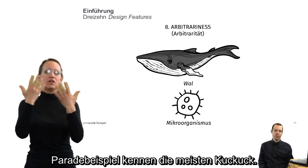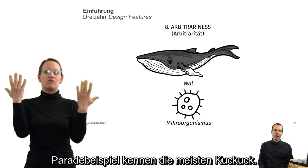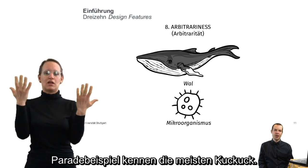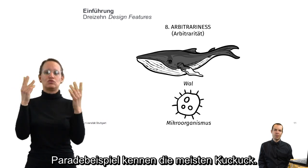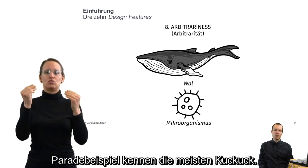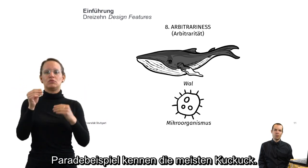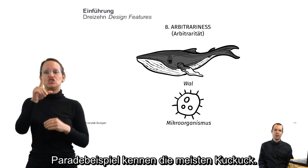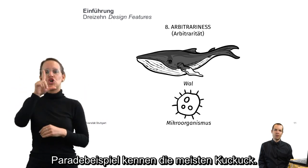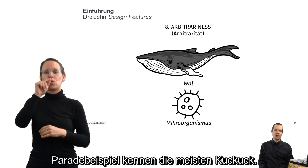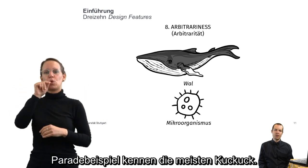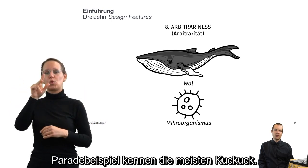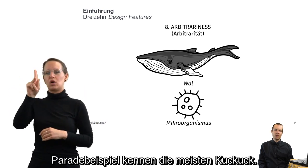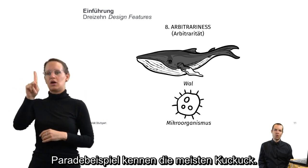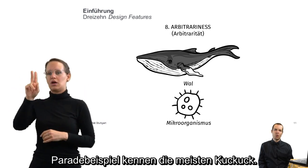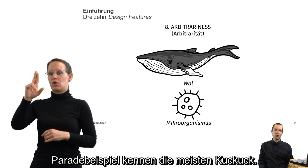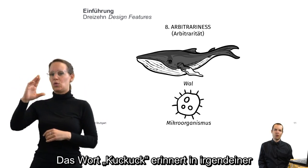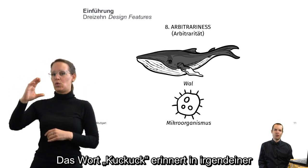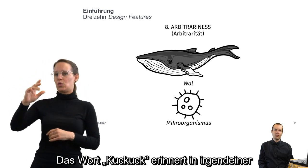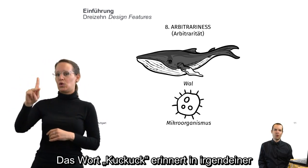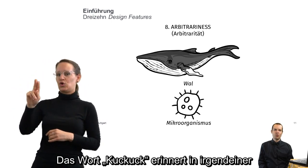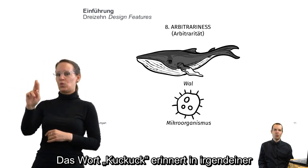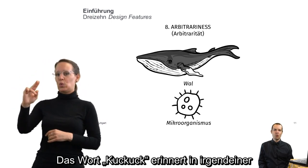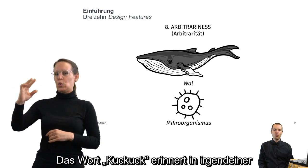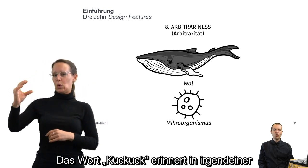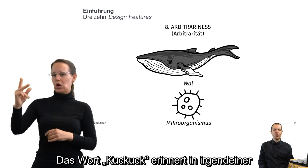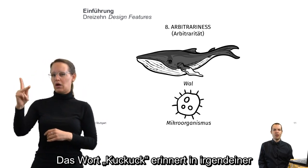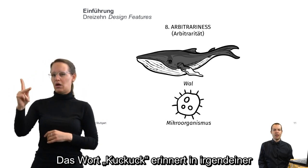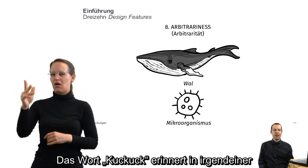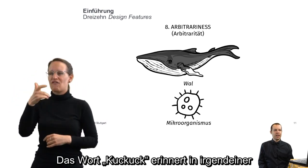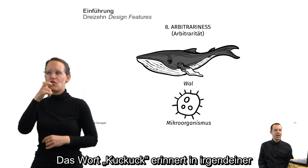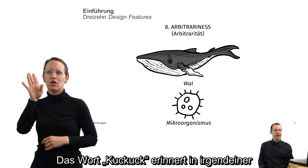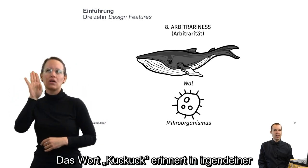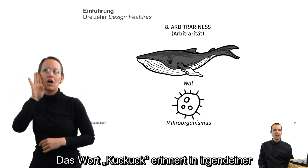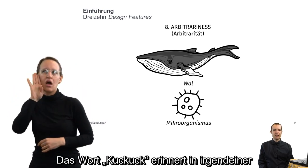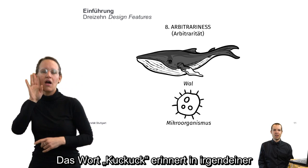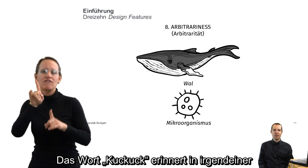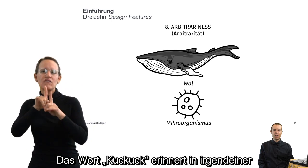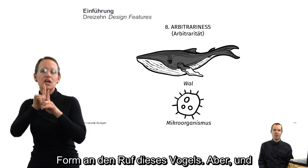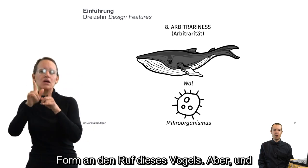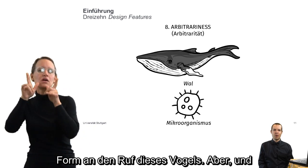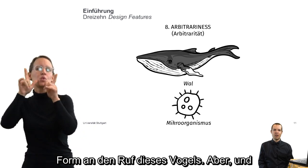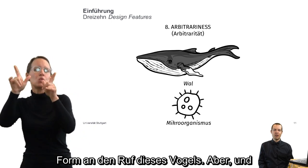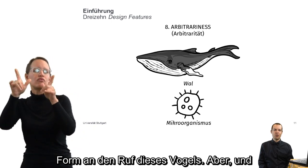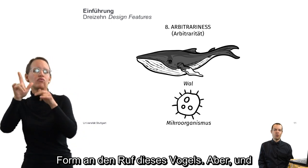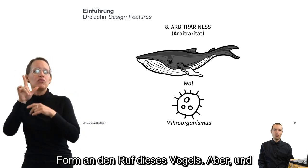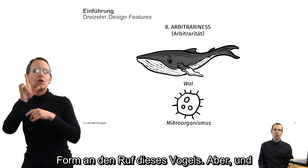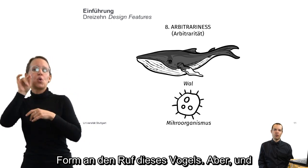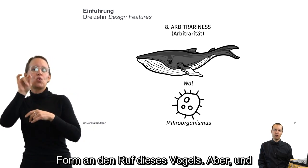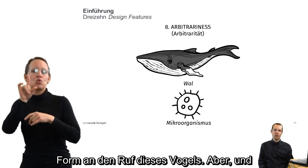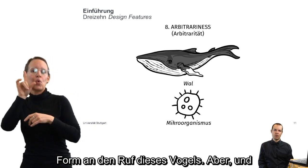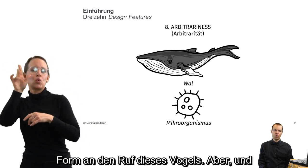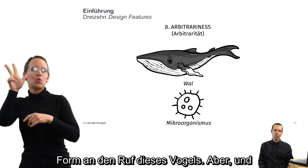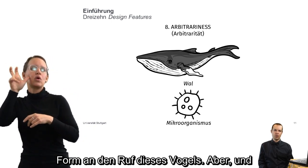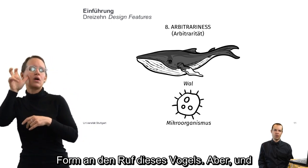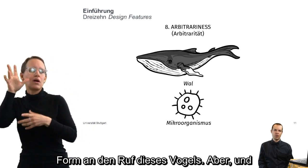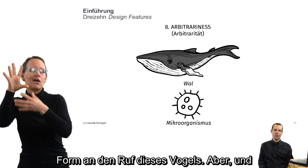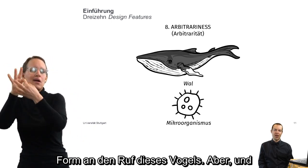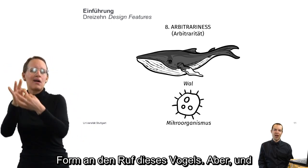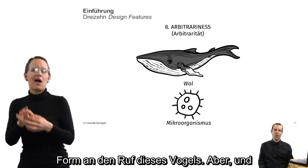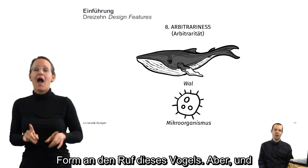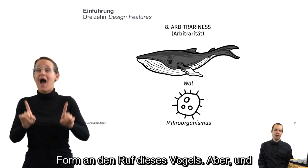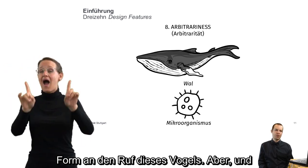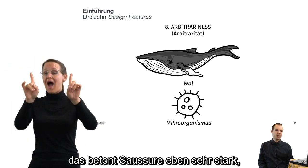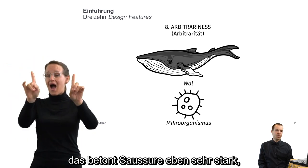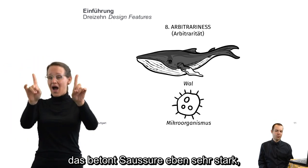Paradebeispiel dient meistens der Kuckuck. Das Wort Kuckuck erinnert in irgendeiner Form an den Ruf dieses Vogels.